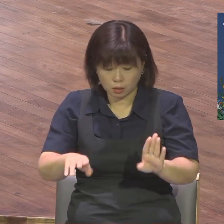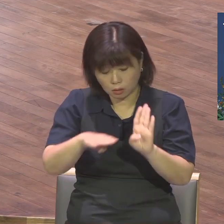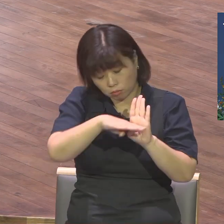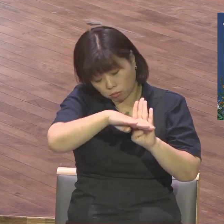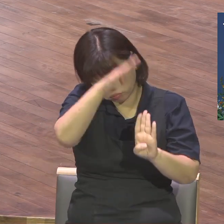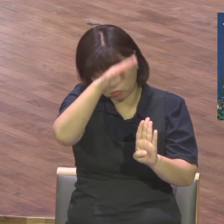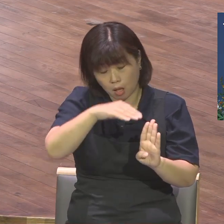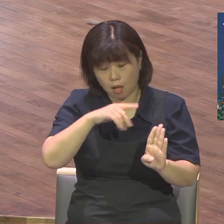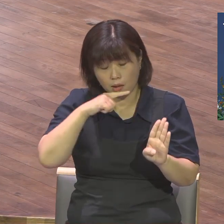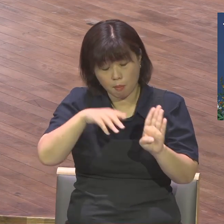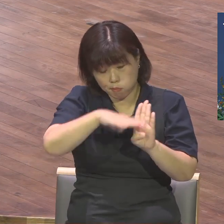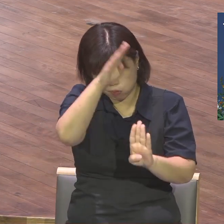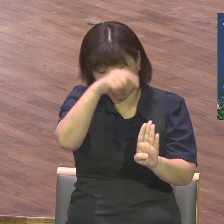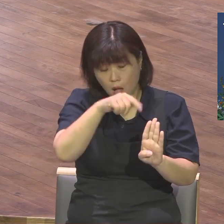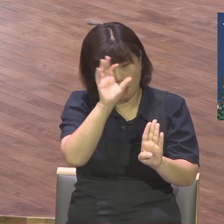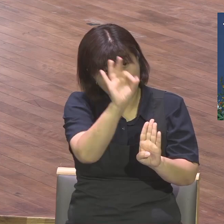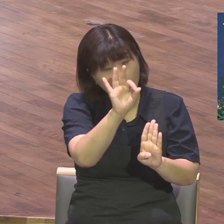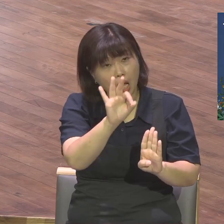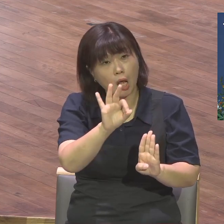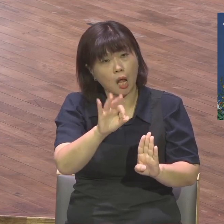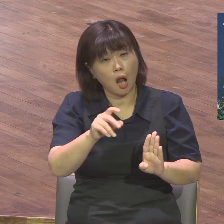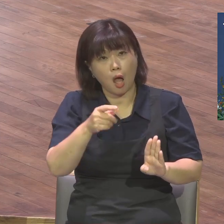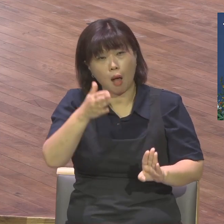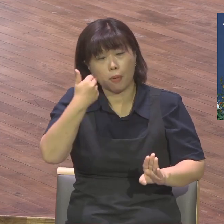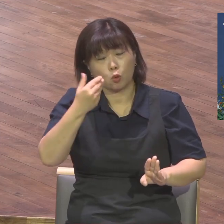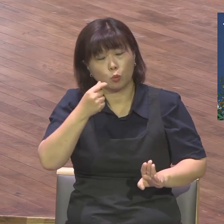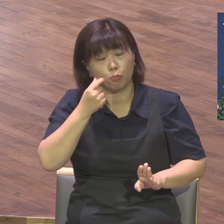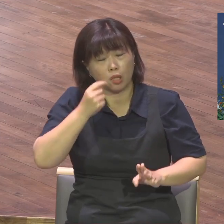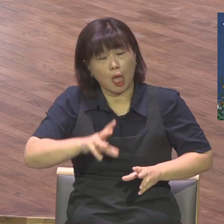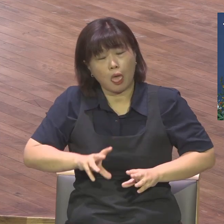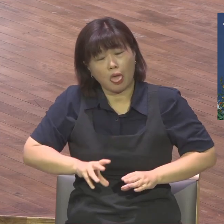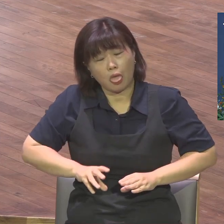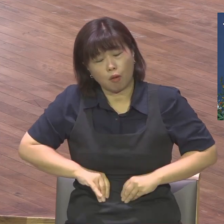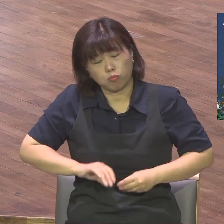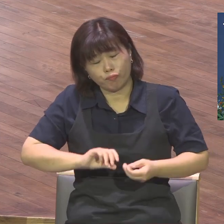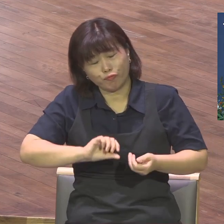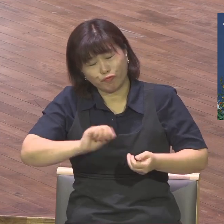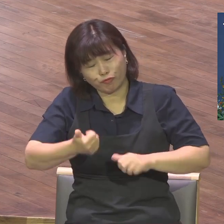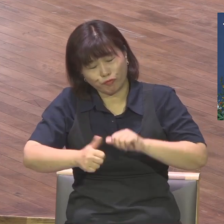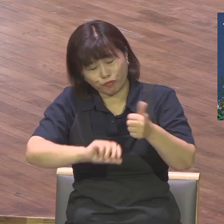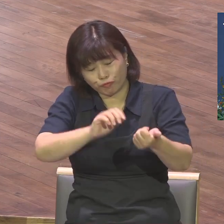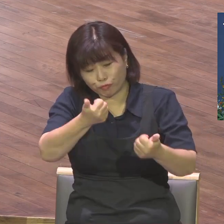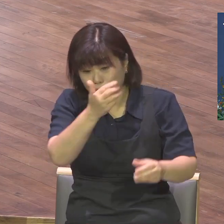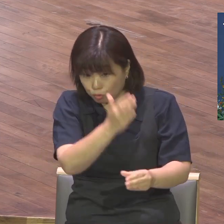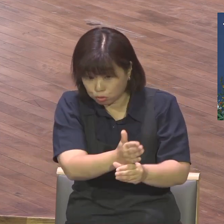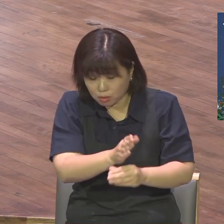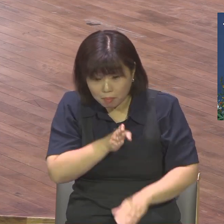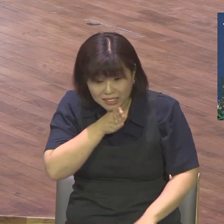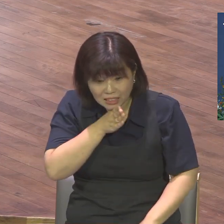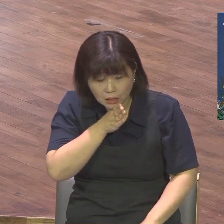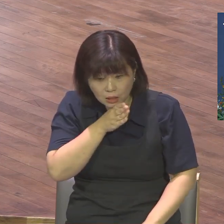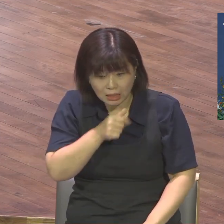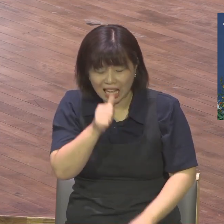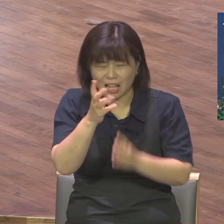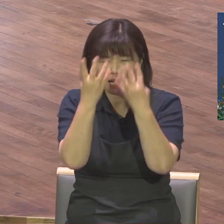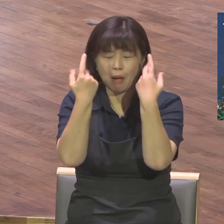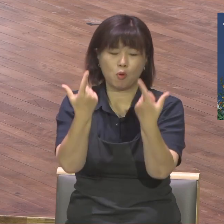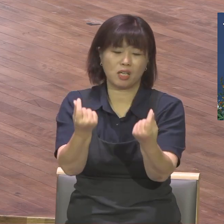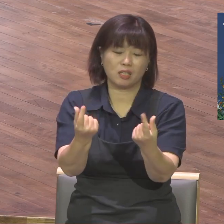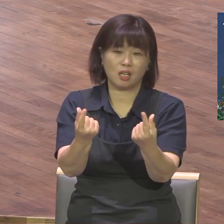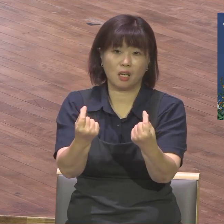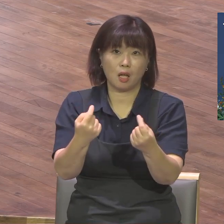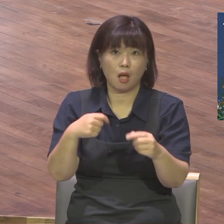있는데, 못 죽어서 있는데, 지금 도망가고 싶어 도망가 못 가서 있는데, 우리는 먹을 게 너무